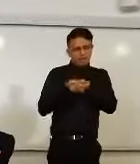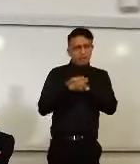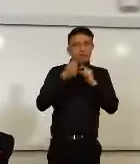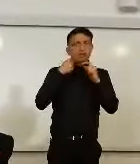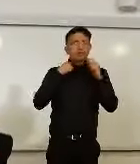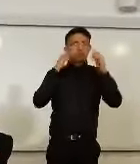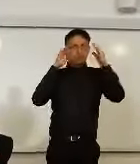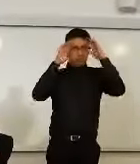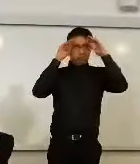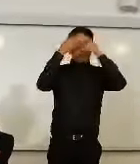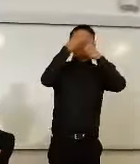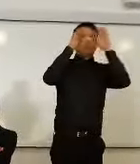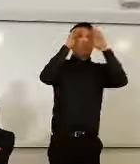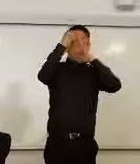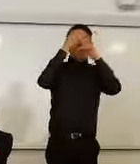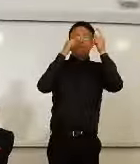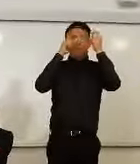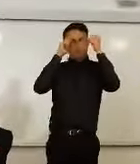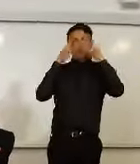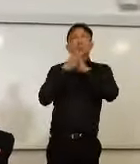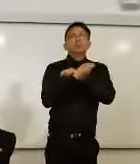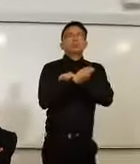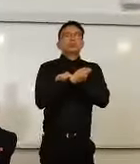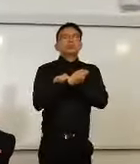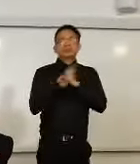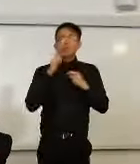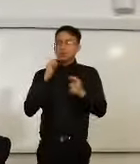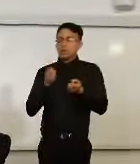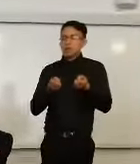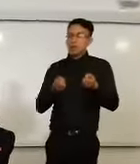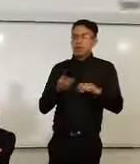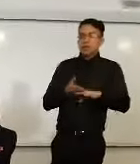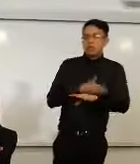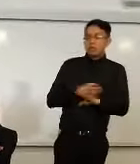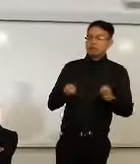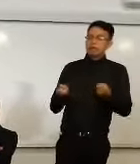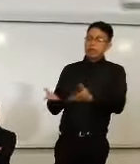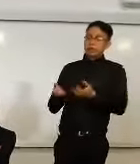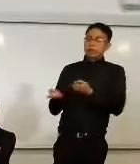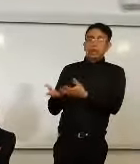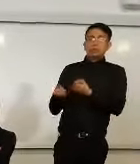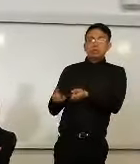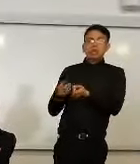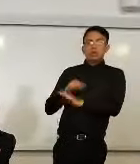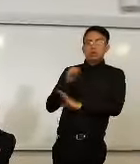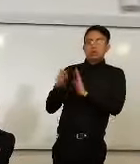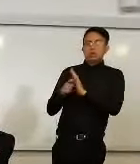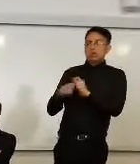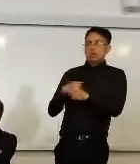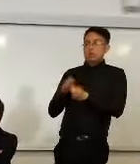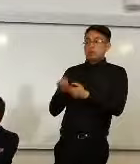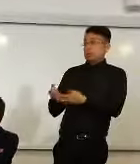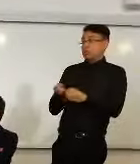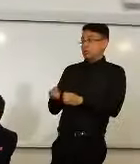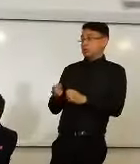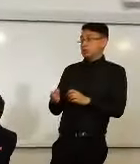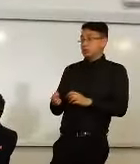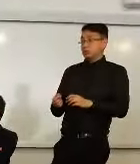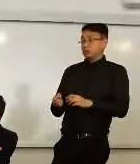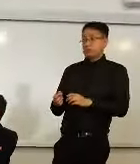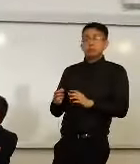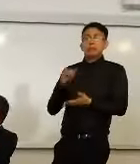antes es, o como en parte la corte es, provean todos los apoyos, ajustes razonables y salvaguardias, y si lo dejamos tan centrado